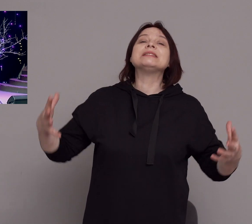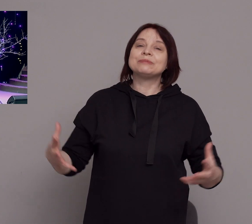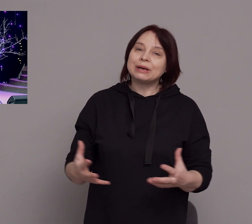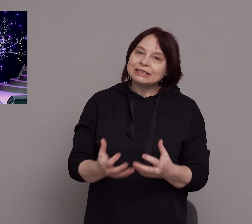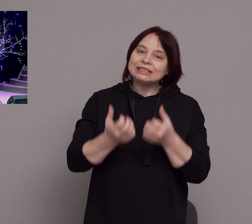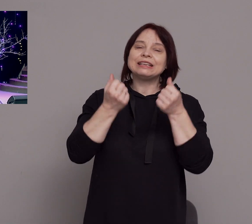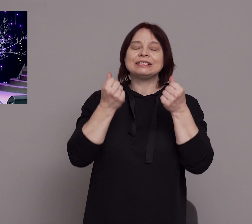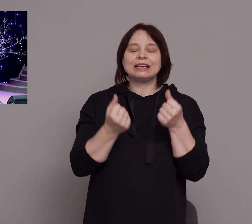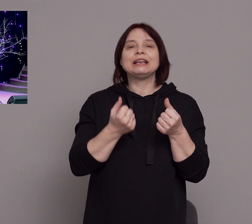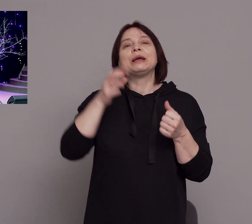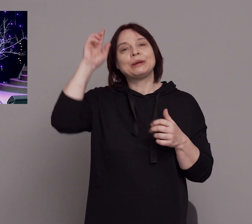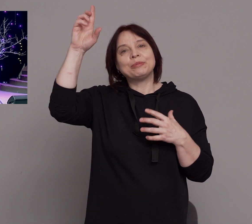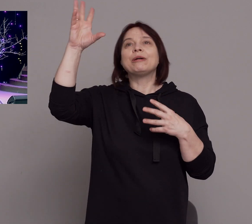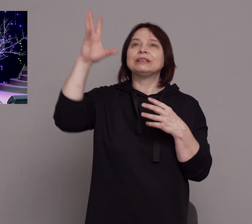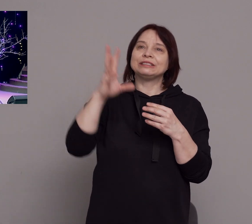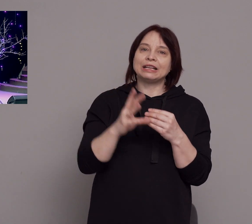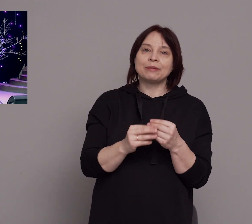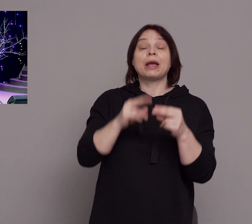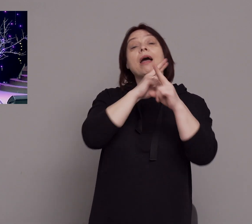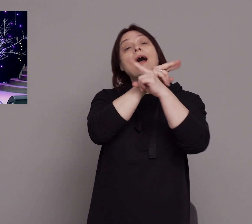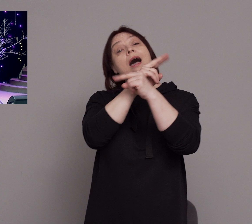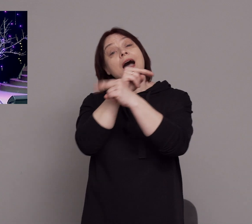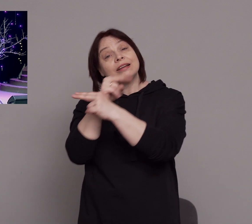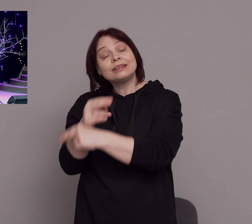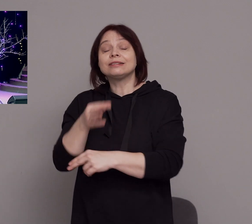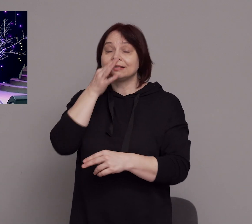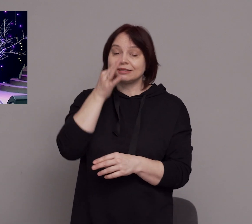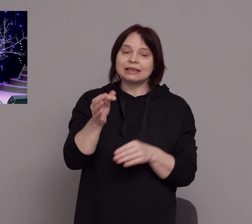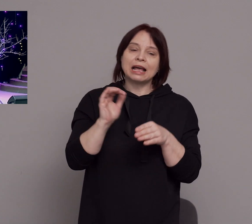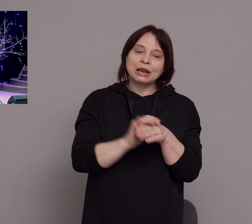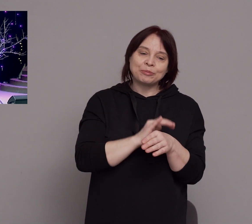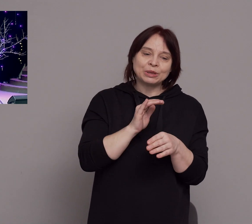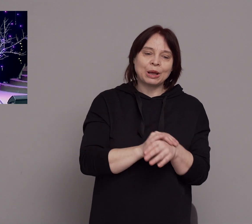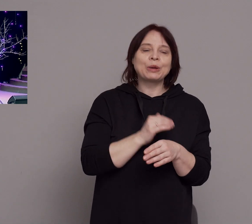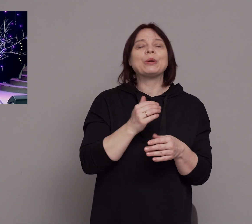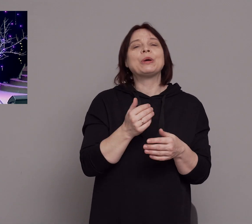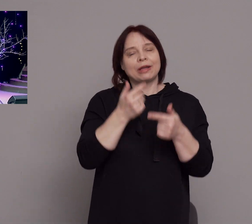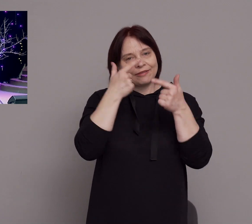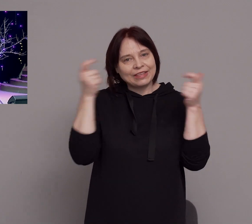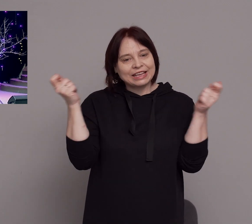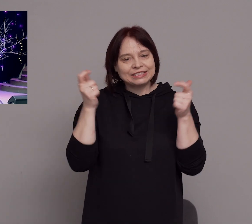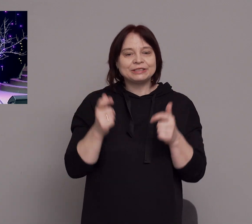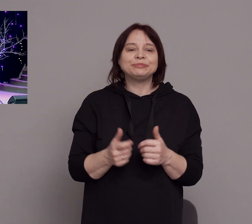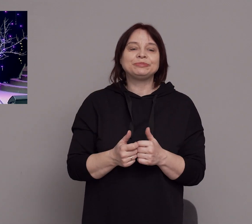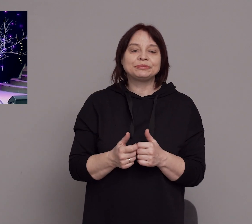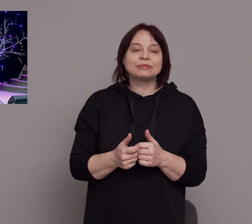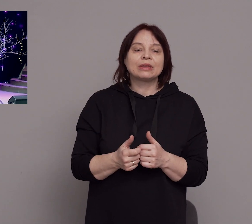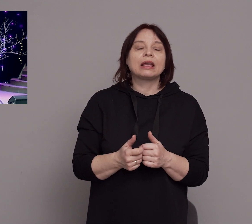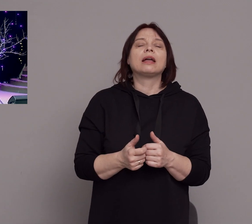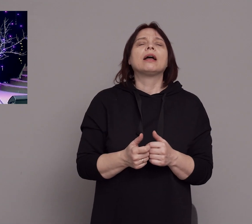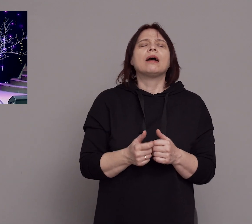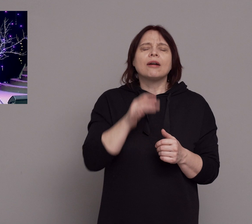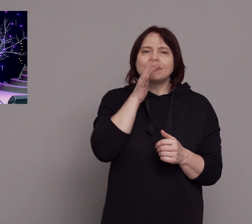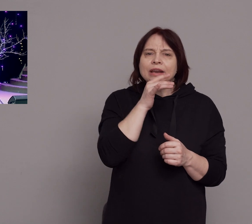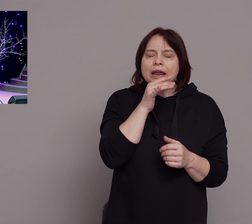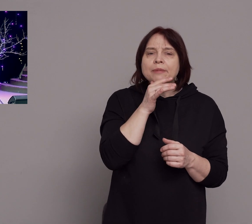с нами. И мы вспоминаем, как ангелы сказали эту благую весть. И в честь этого мы зажигаем свечу. Время Адвента – это